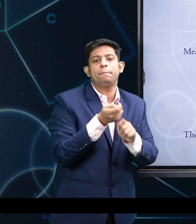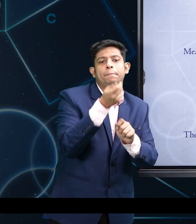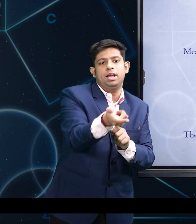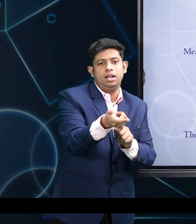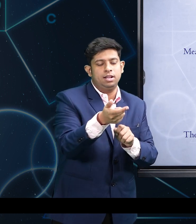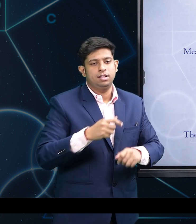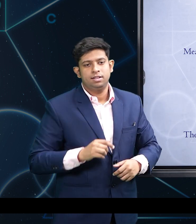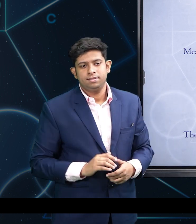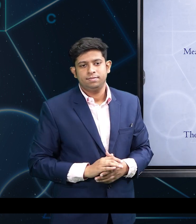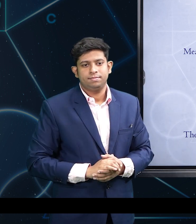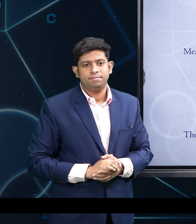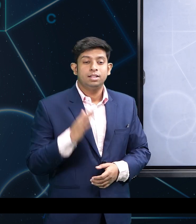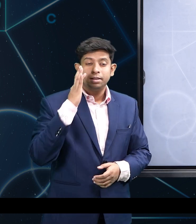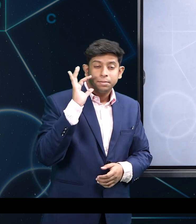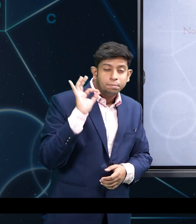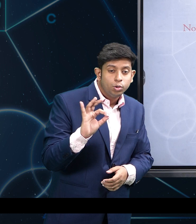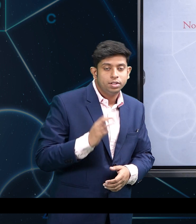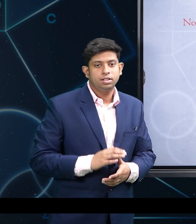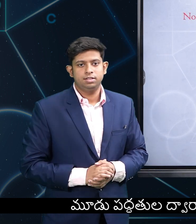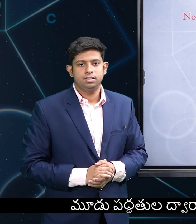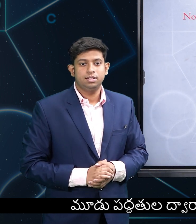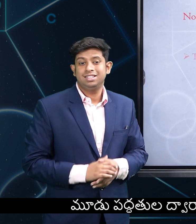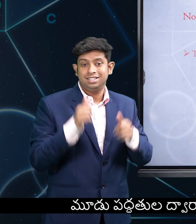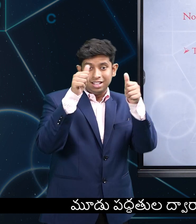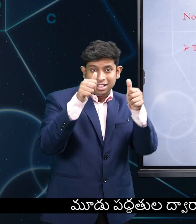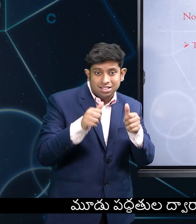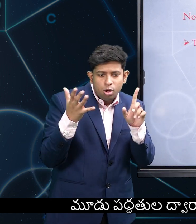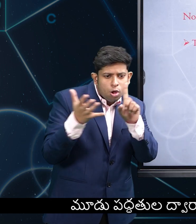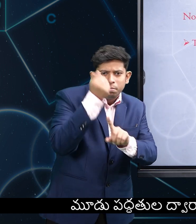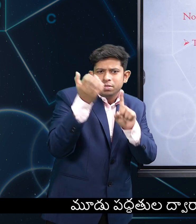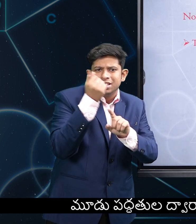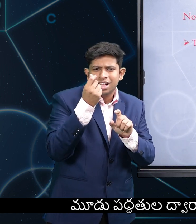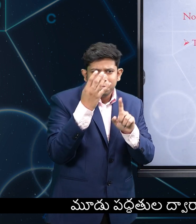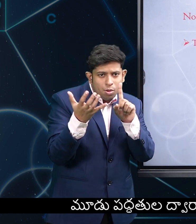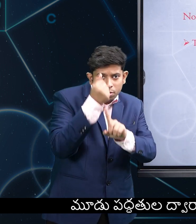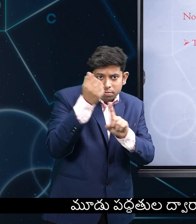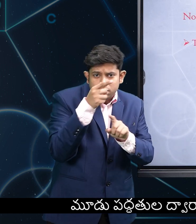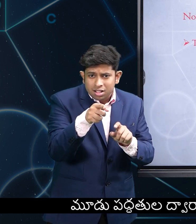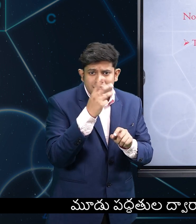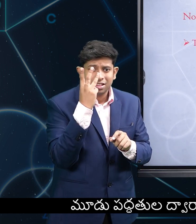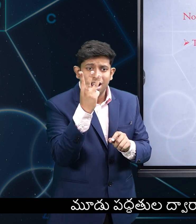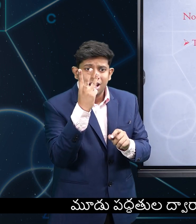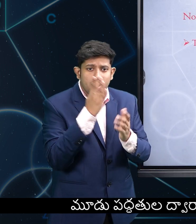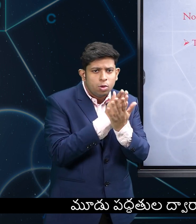545.20 రూపీస్. గమనిక: 3 పద్ధతుల ద్వారా పొందిన ఫలితం ఒకే విధంగా